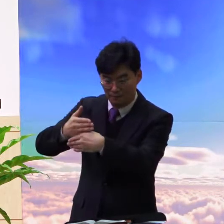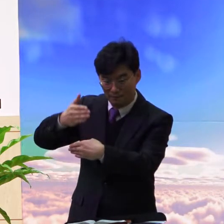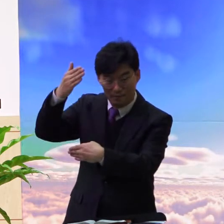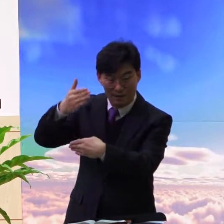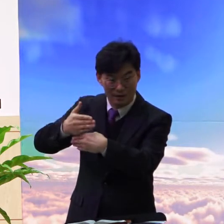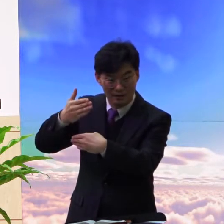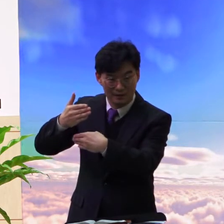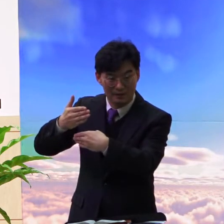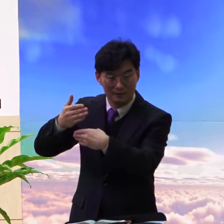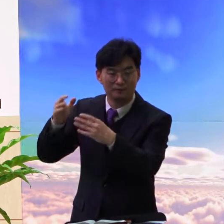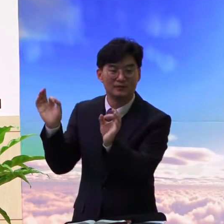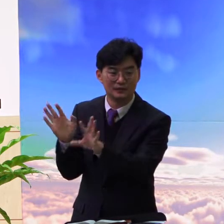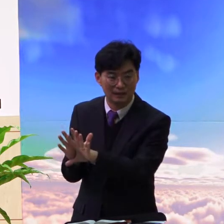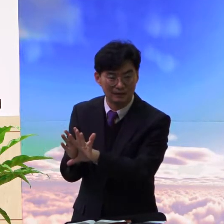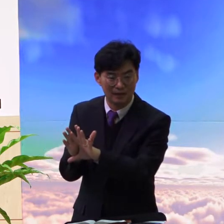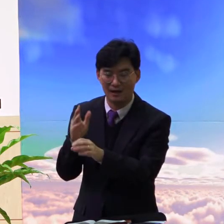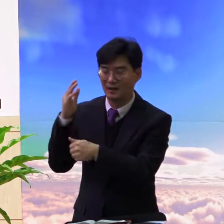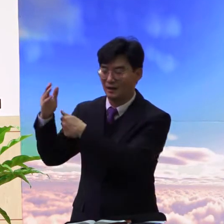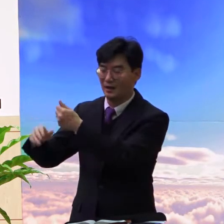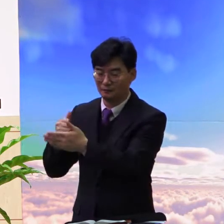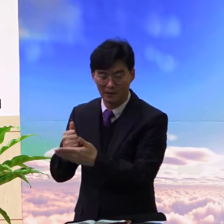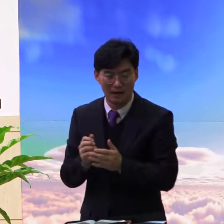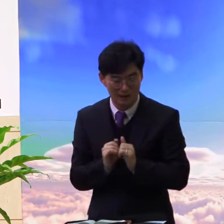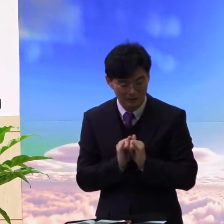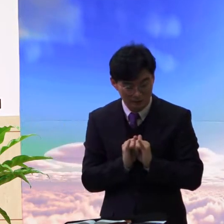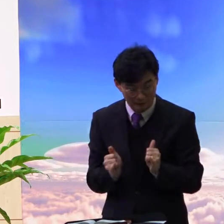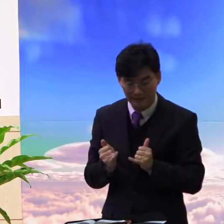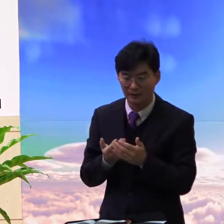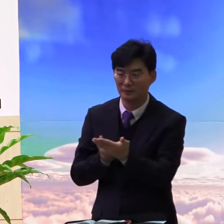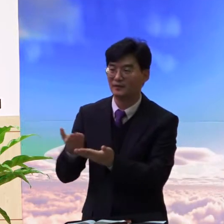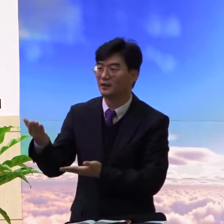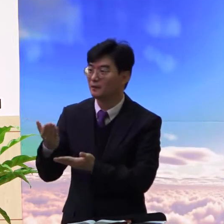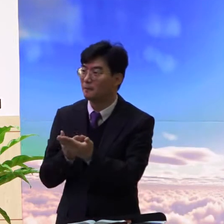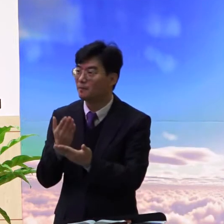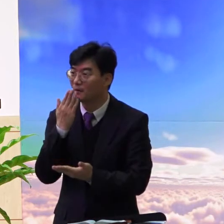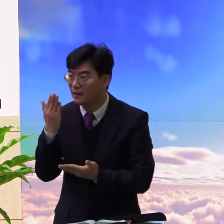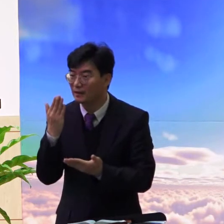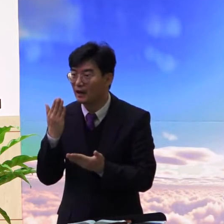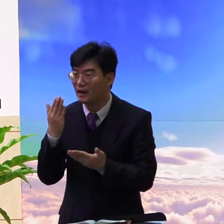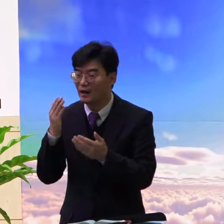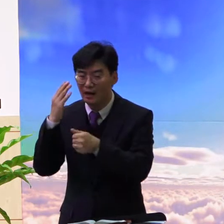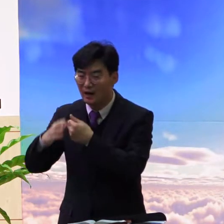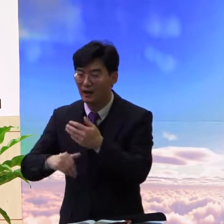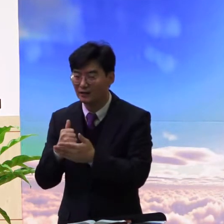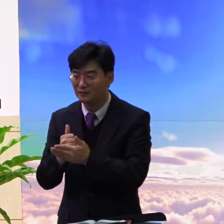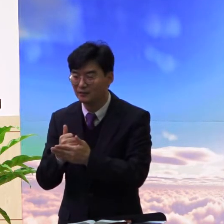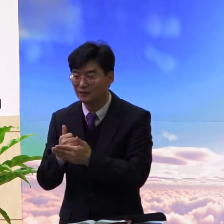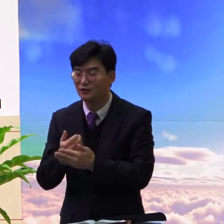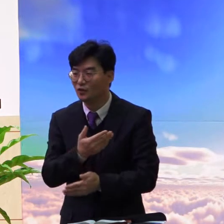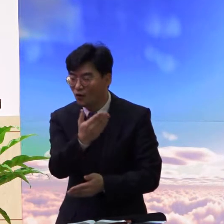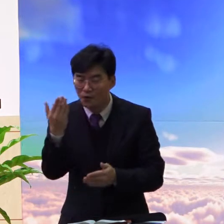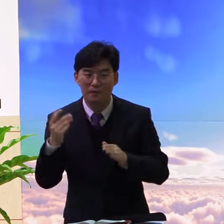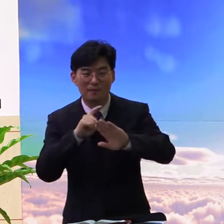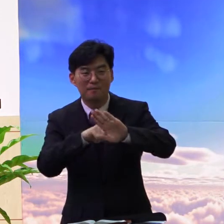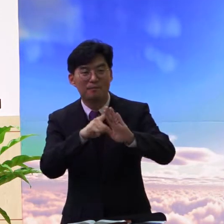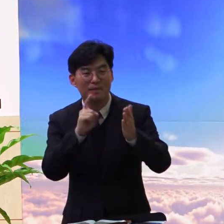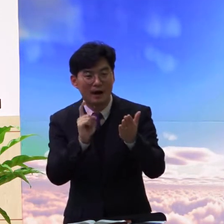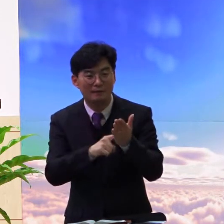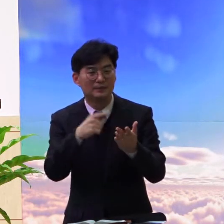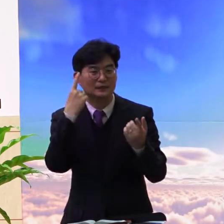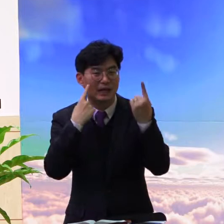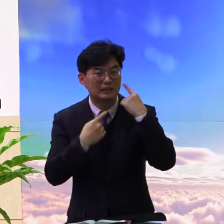것입니다. 그래서 하나님께서는 우리들의 마음도, 하나님 앞에 살아가는 우리의 마음도 찢어지기를 원하고